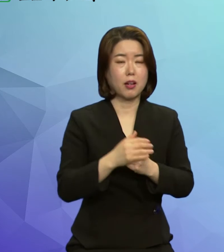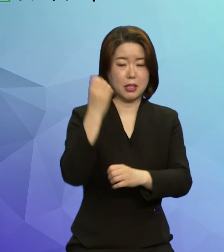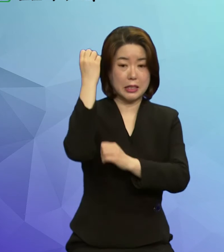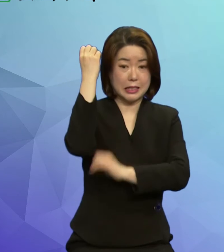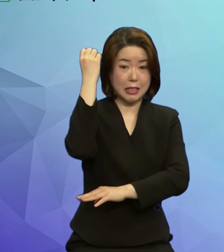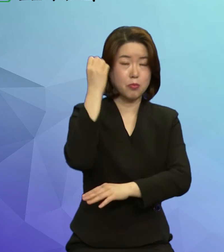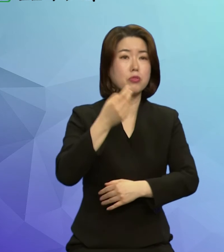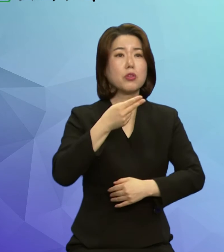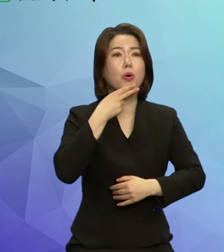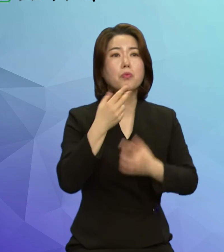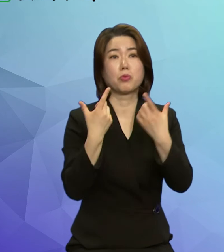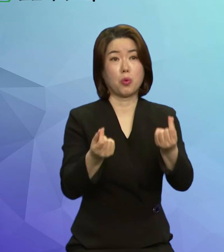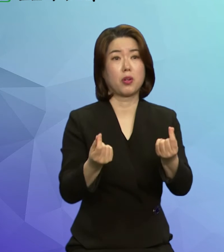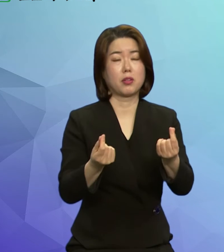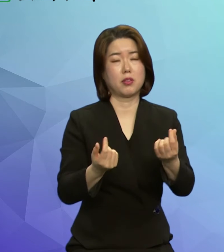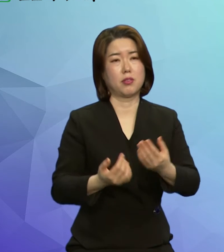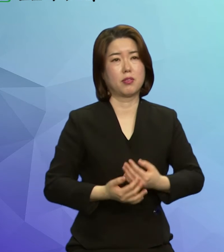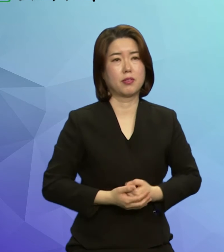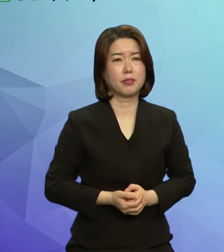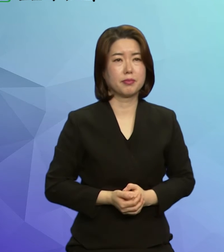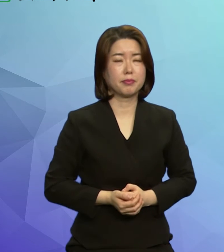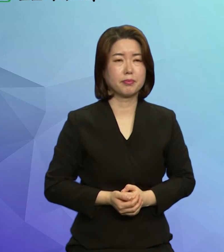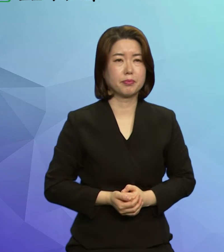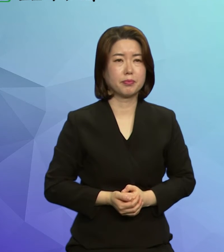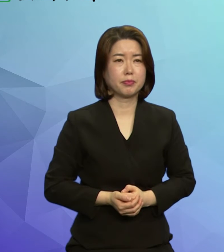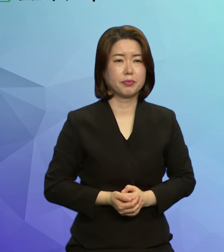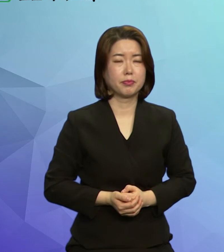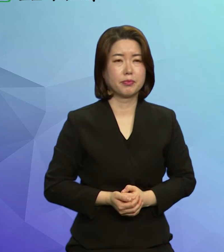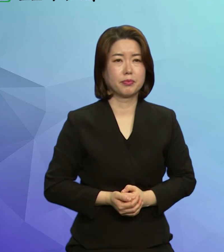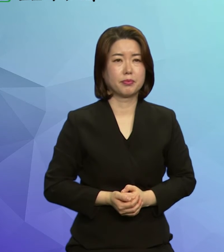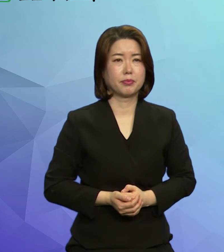근본 뿌리가 없는 거예요.